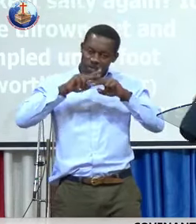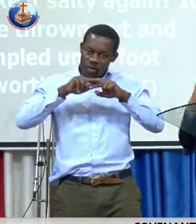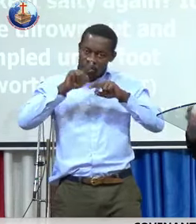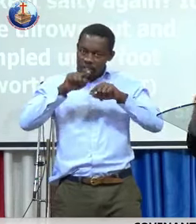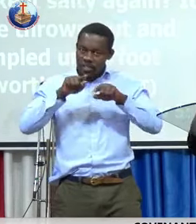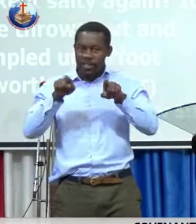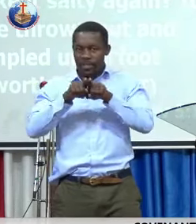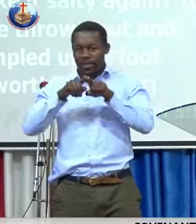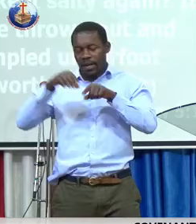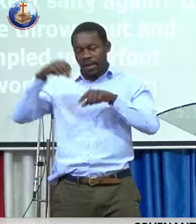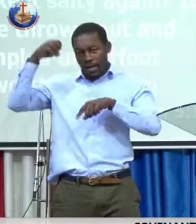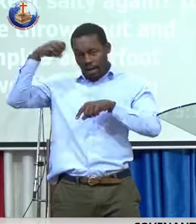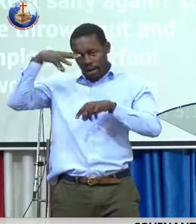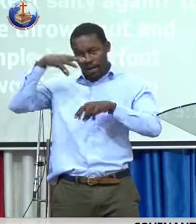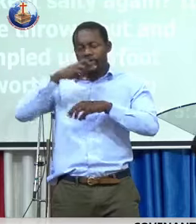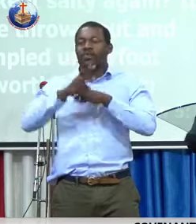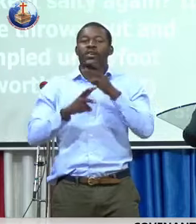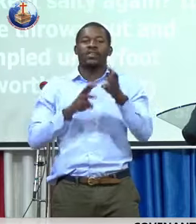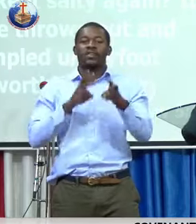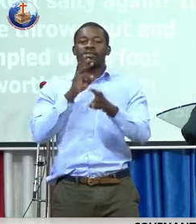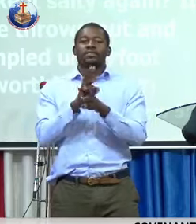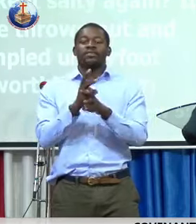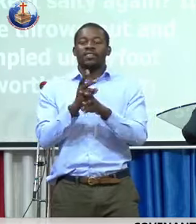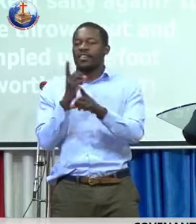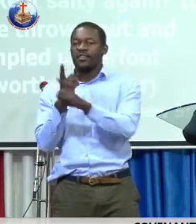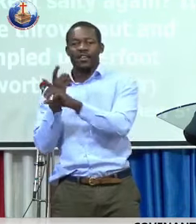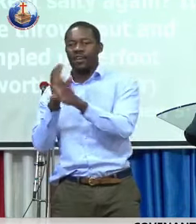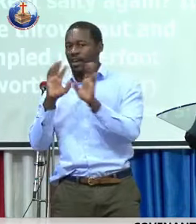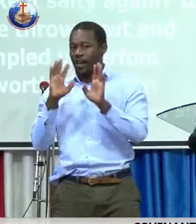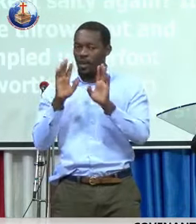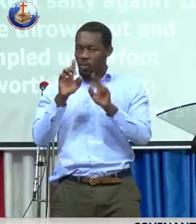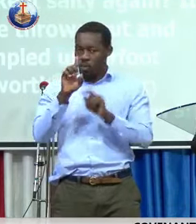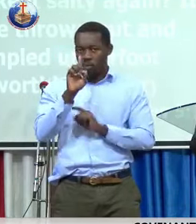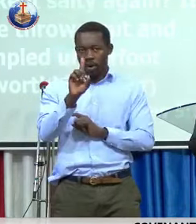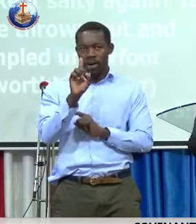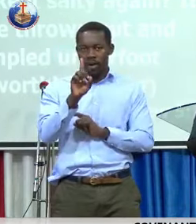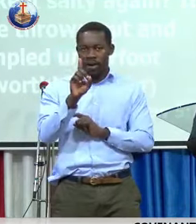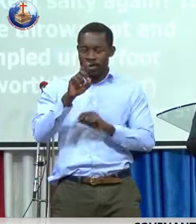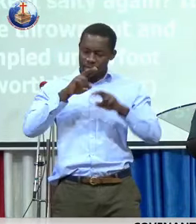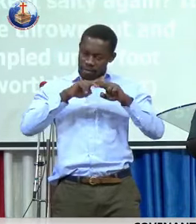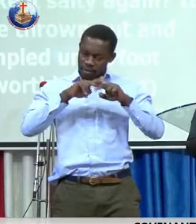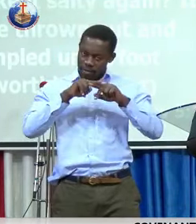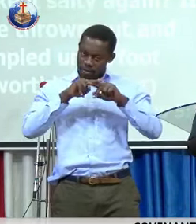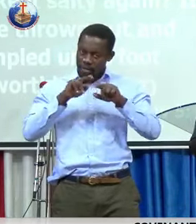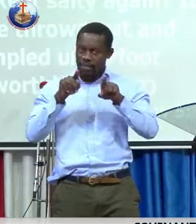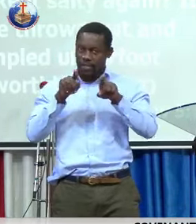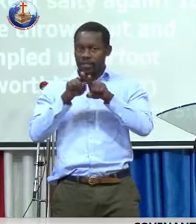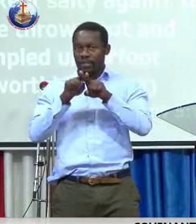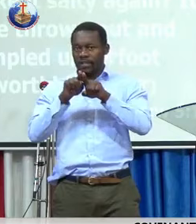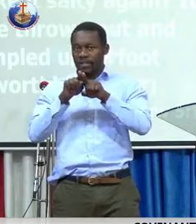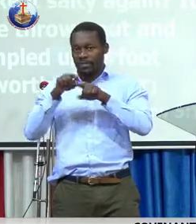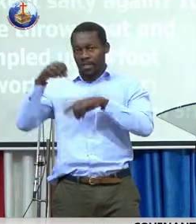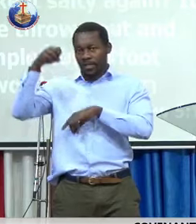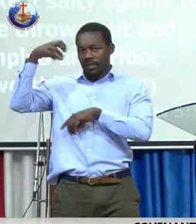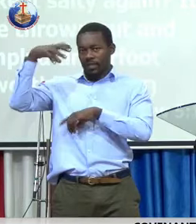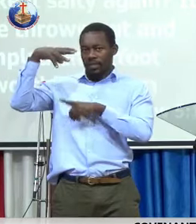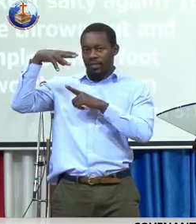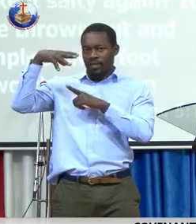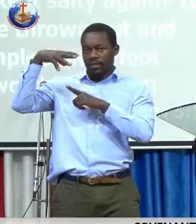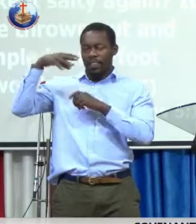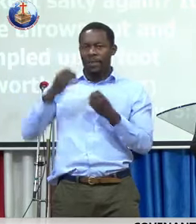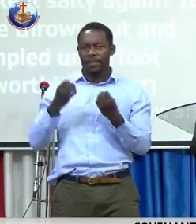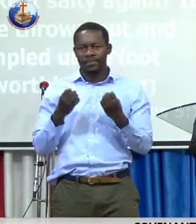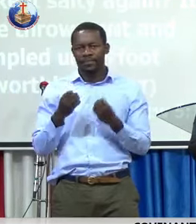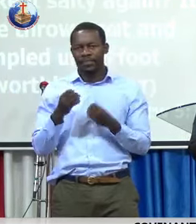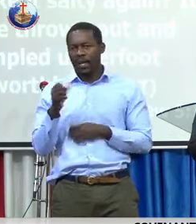state as light. Anasema kwamba nyinyi katika hali hiyo, nyinyi ni chumvi na pia nyinyi ni mwanga. Many times we